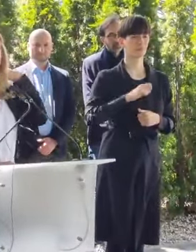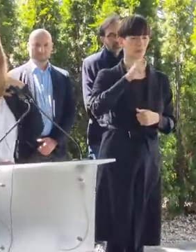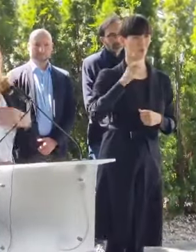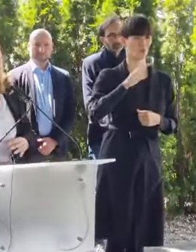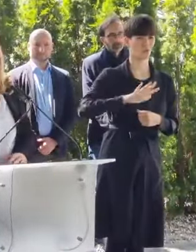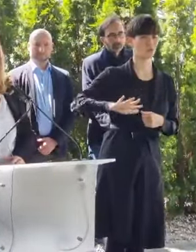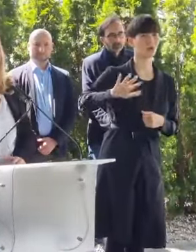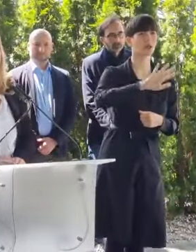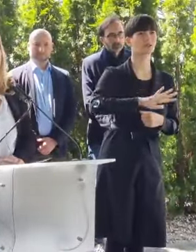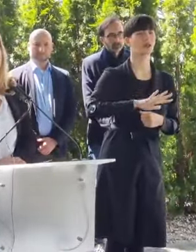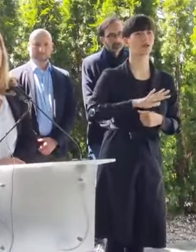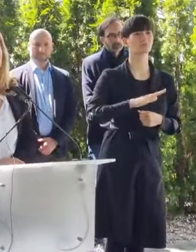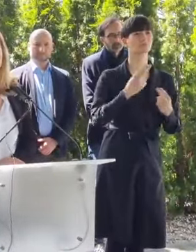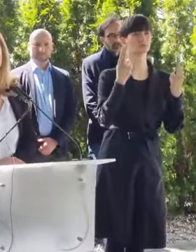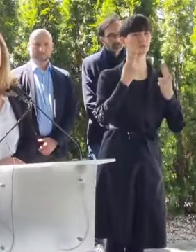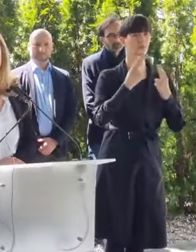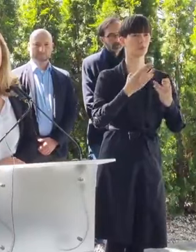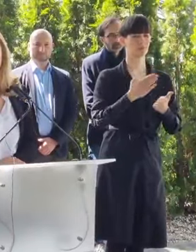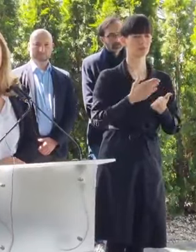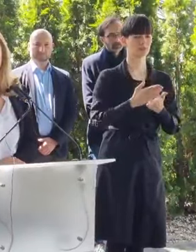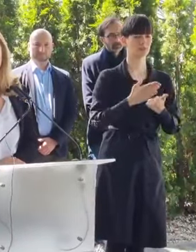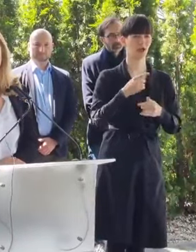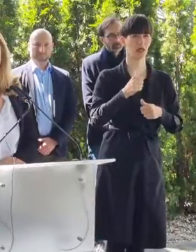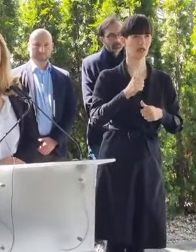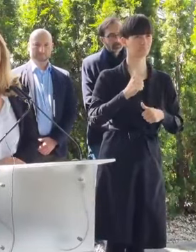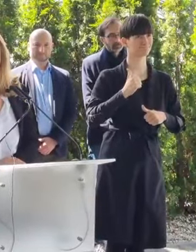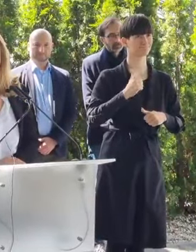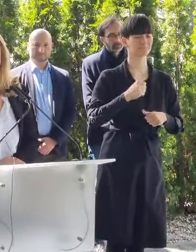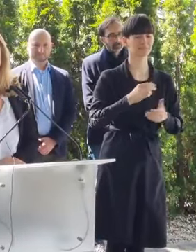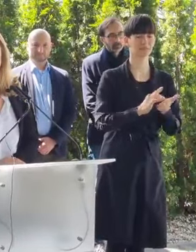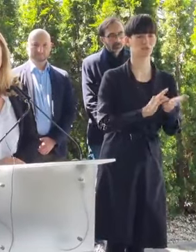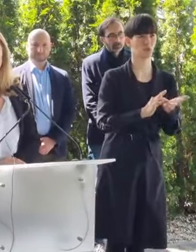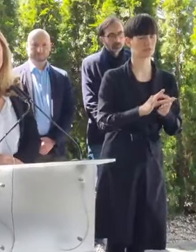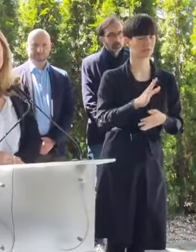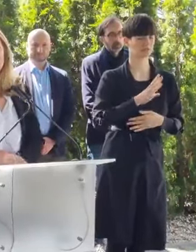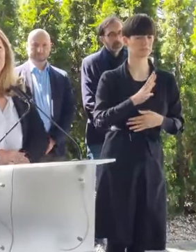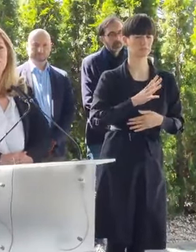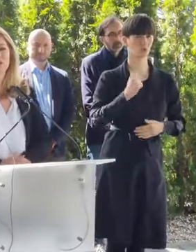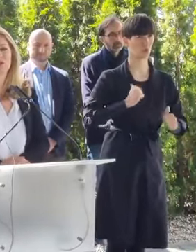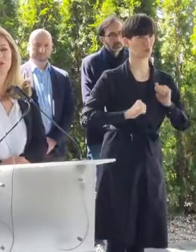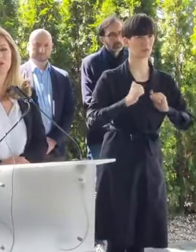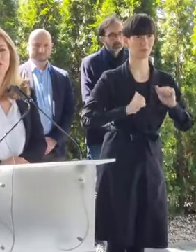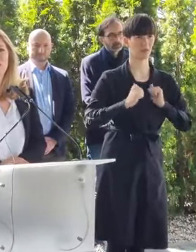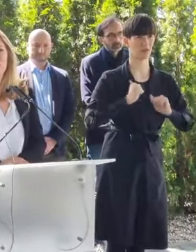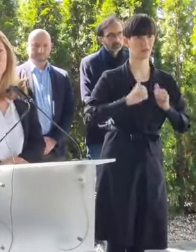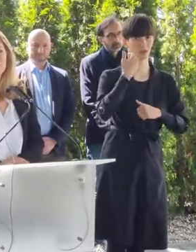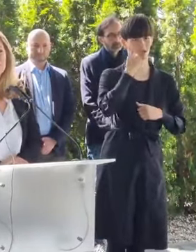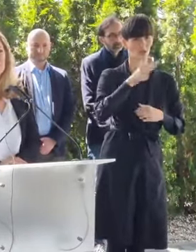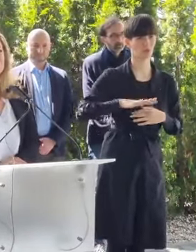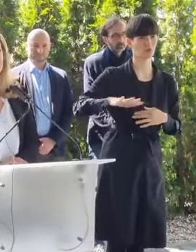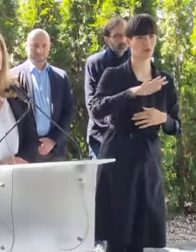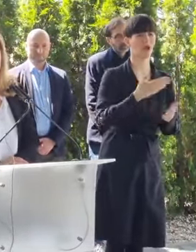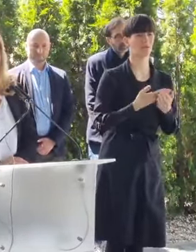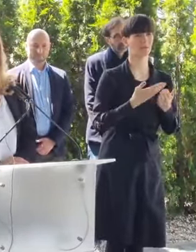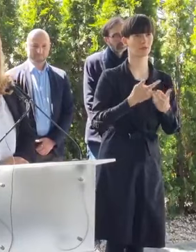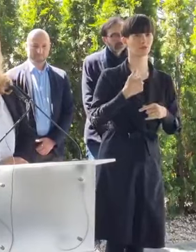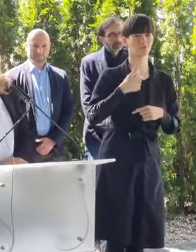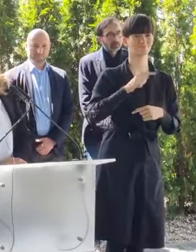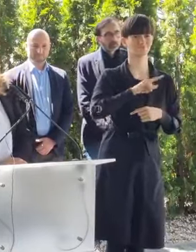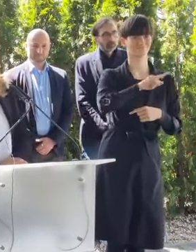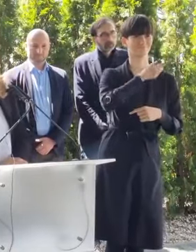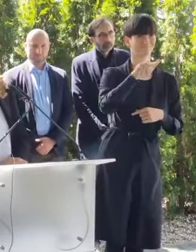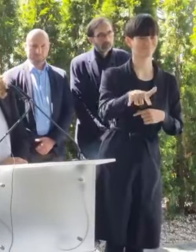predovšetkým, je stále veľa bolesti a veľa ľudského utrpenia. Do veľkej miery aj o tomto bola moja cesta.